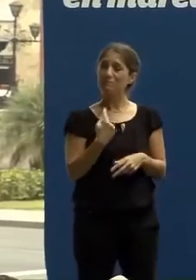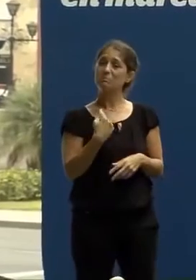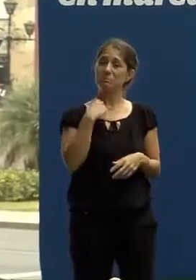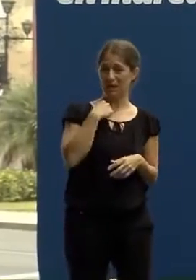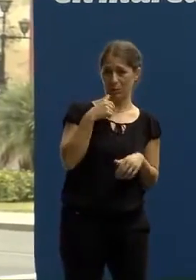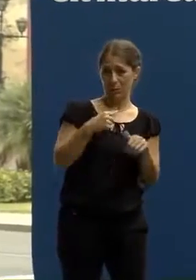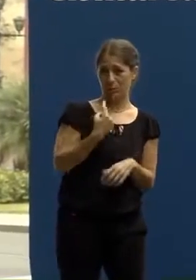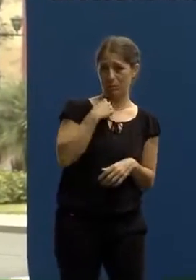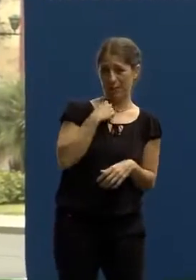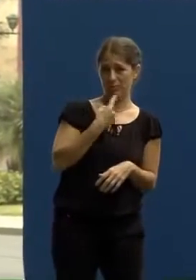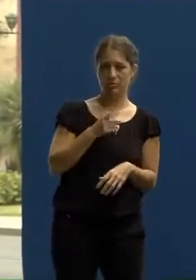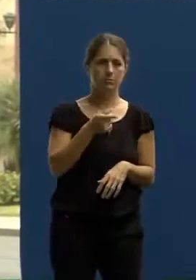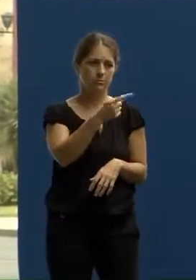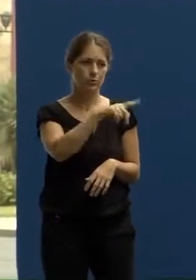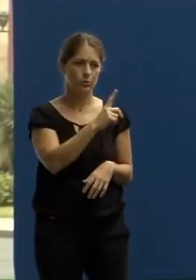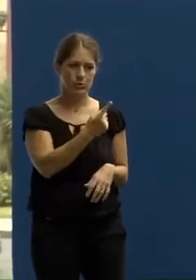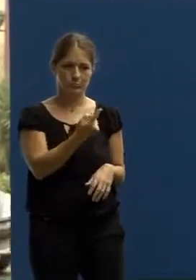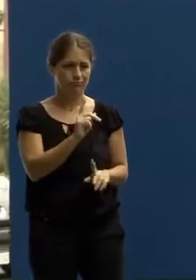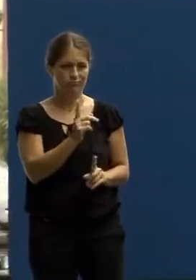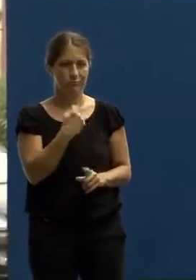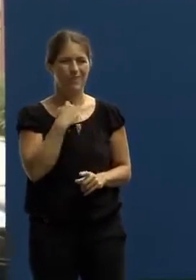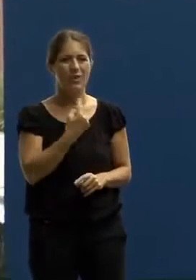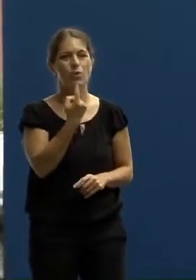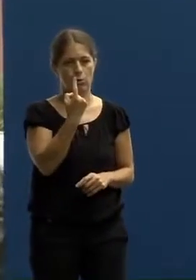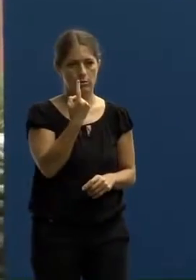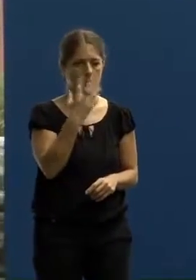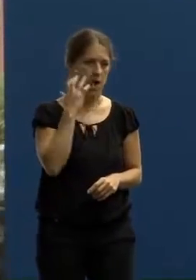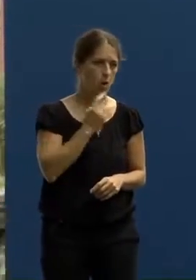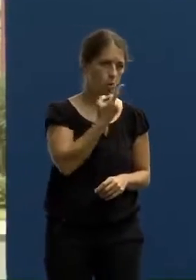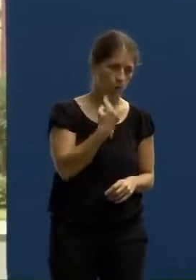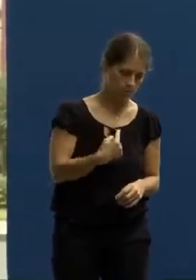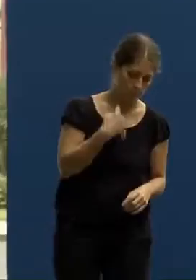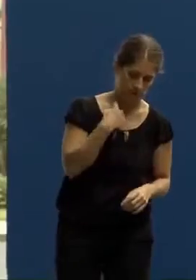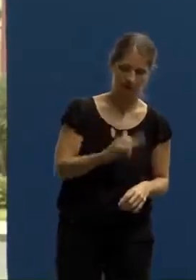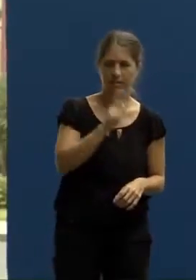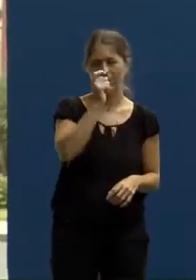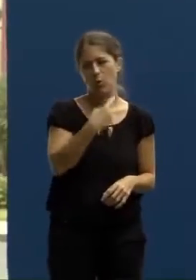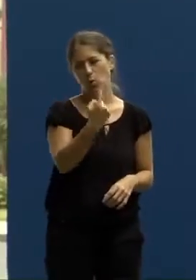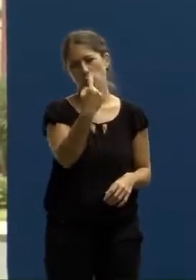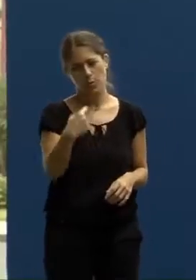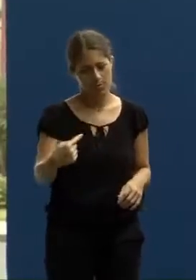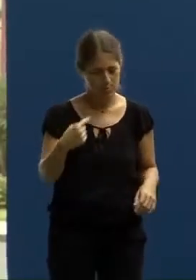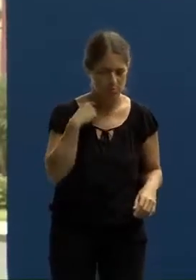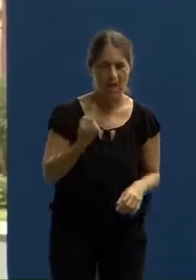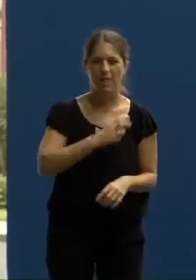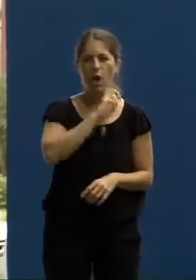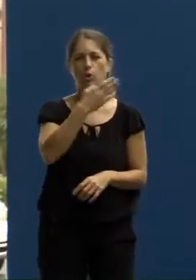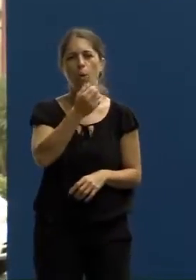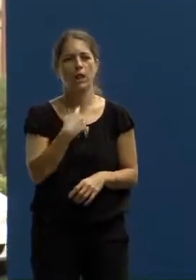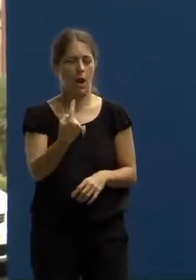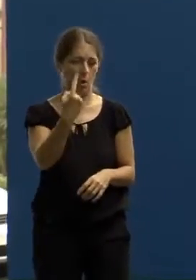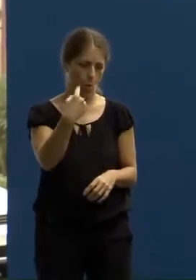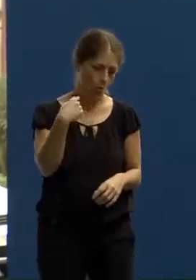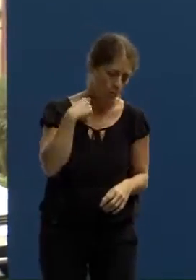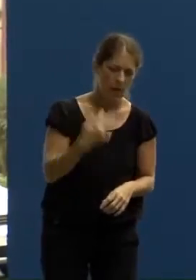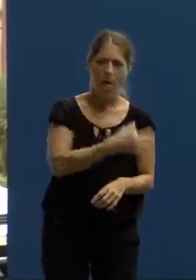Non, home, non. Vades perder un por Rajoy, outro por Feijóo, outro por Baltar e outro